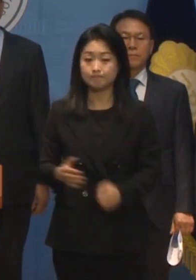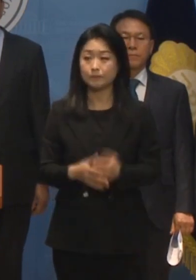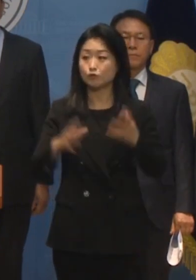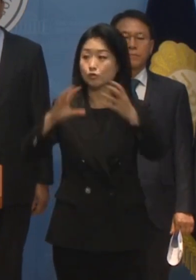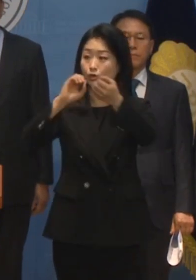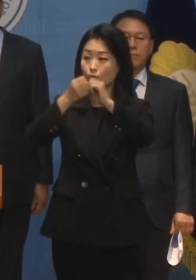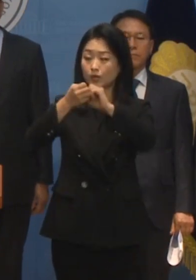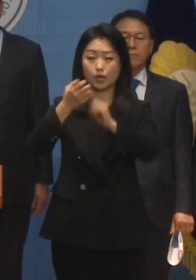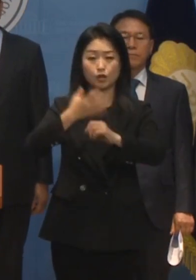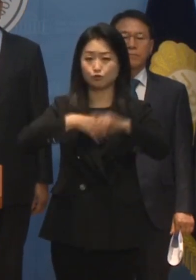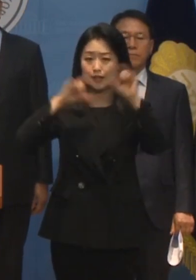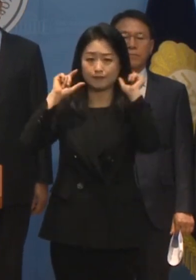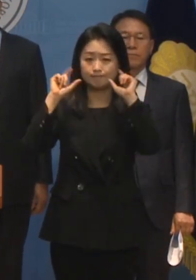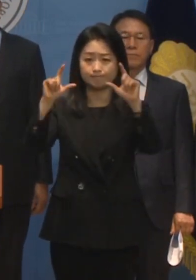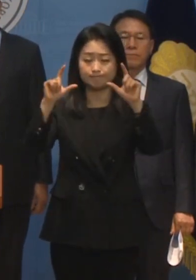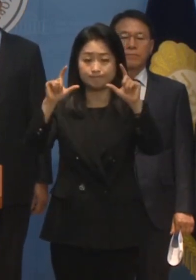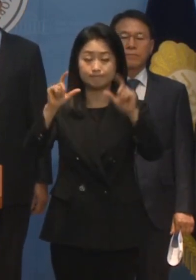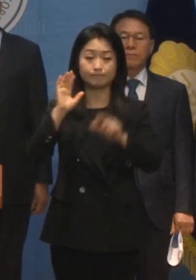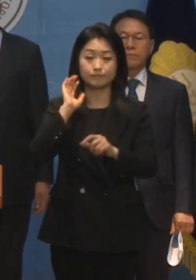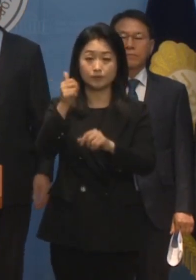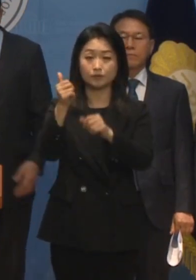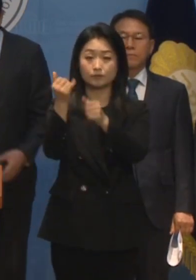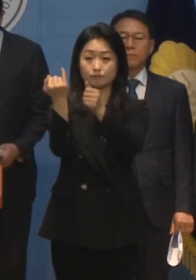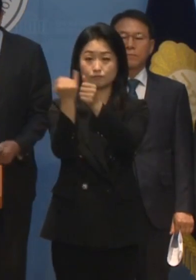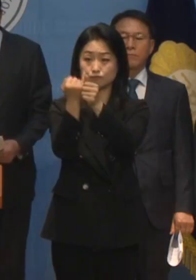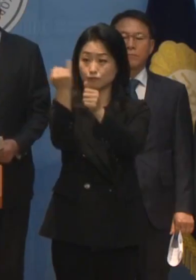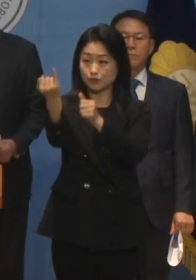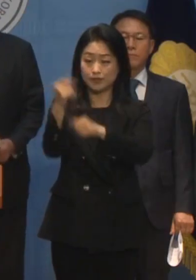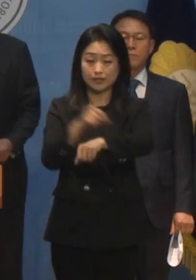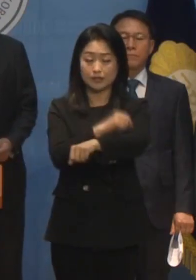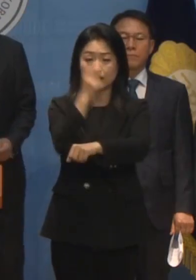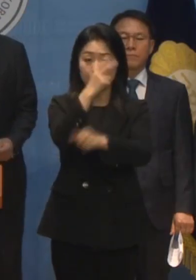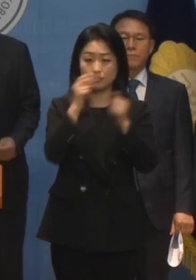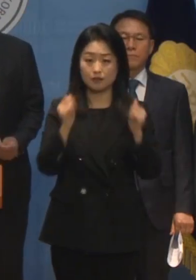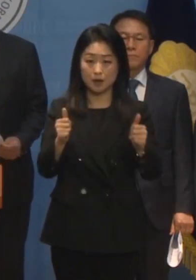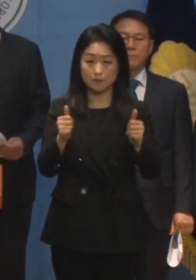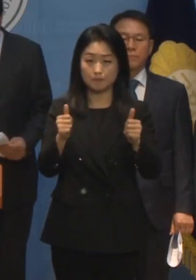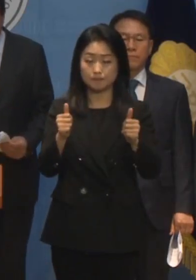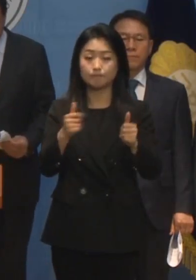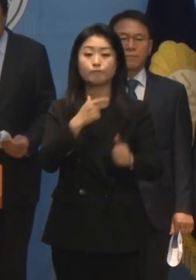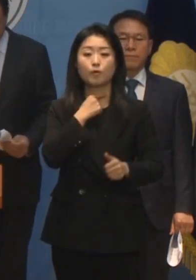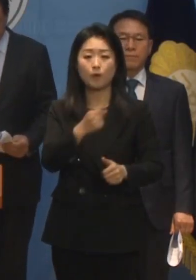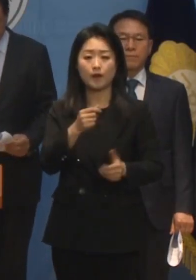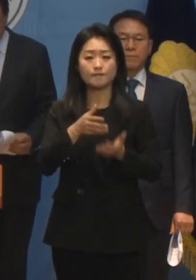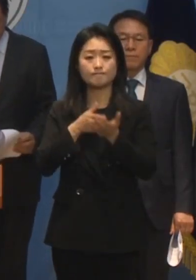국정농단을 규탄하고 김건희 특검 촉구를 적극